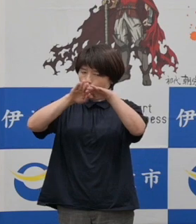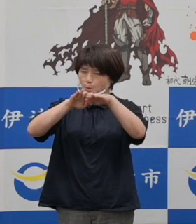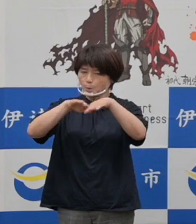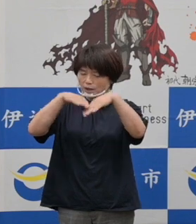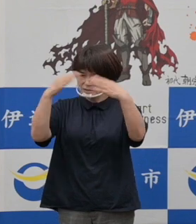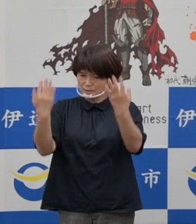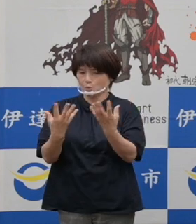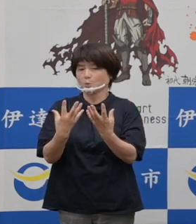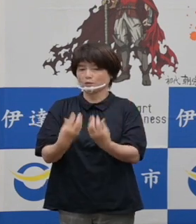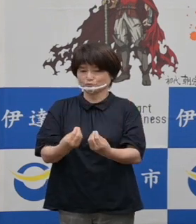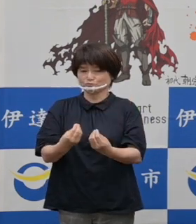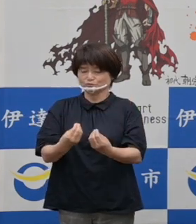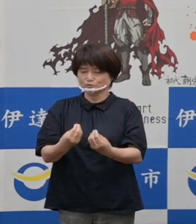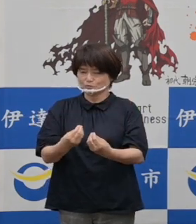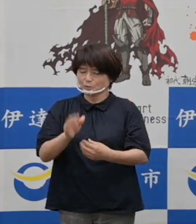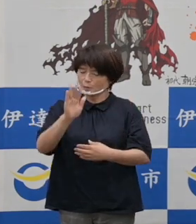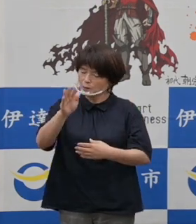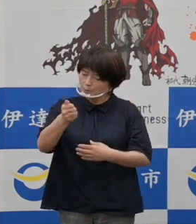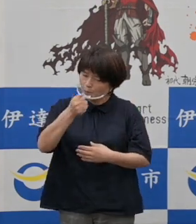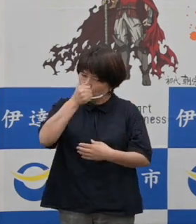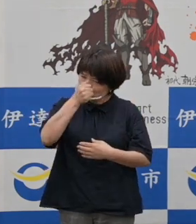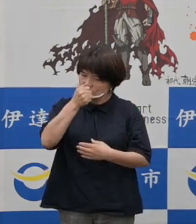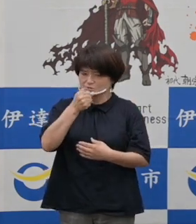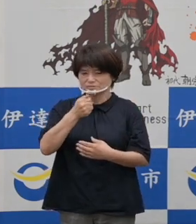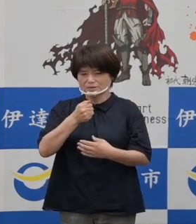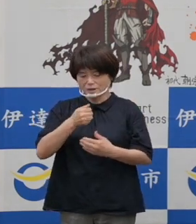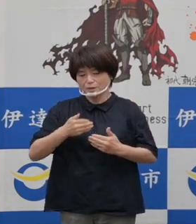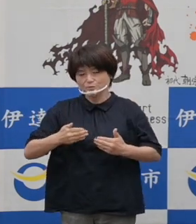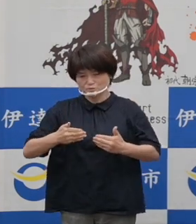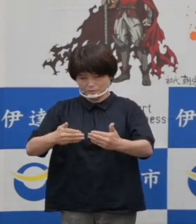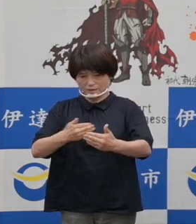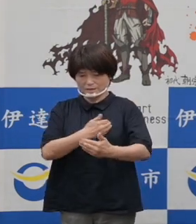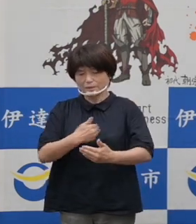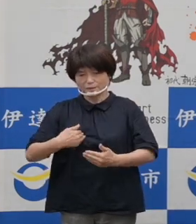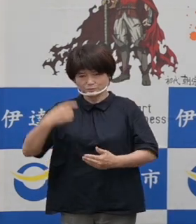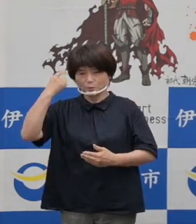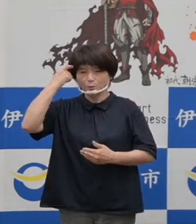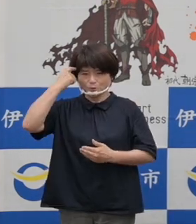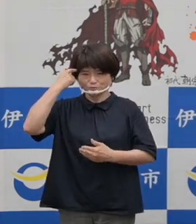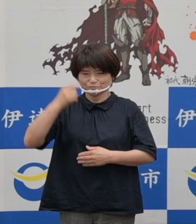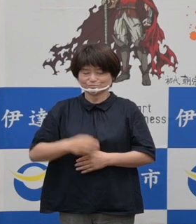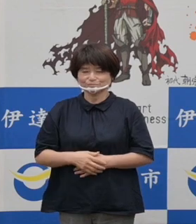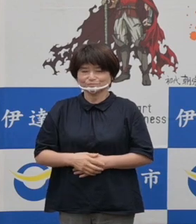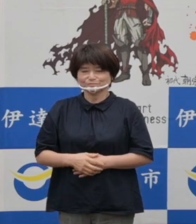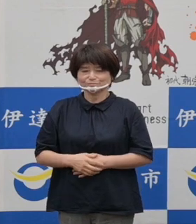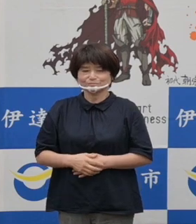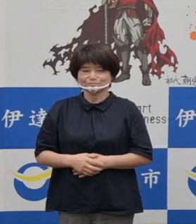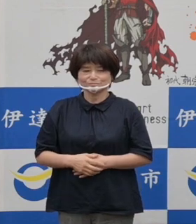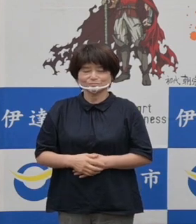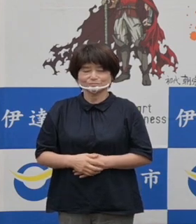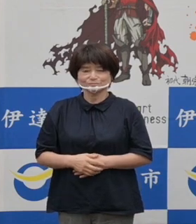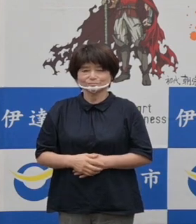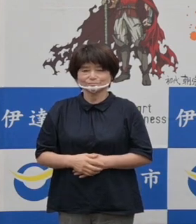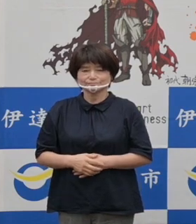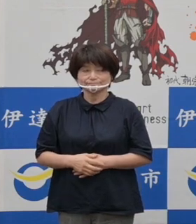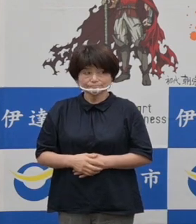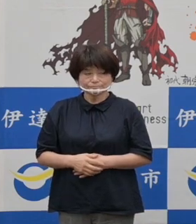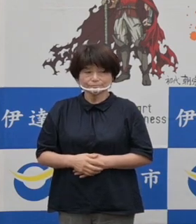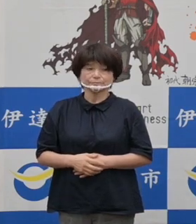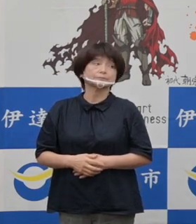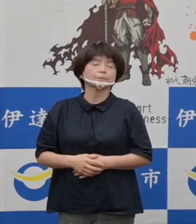することによって、より充実した森林公園になってくるのかなというふうに考えているところでございます。